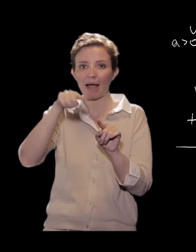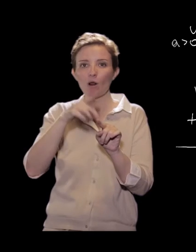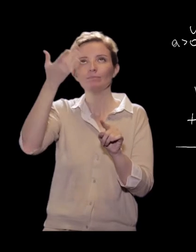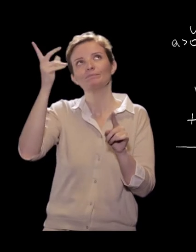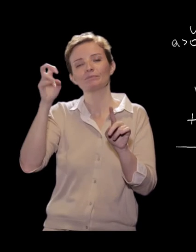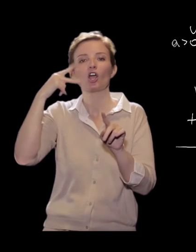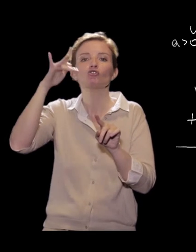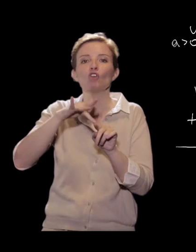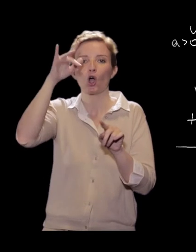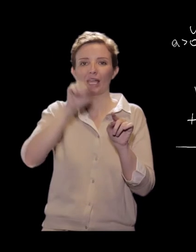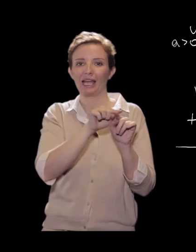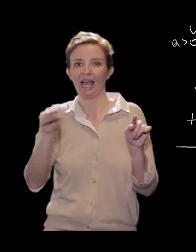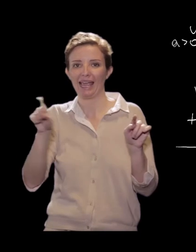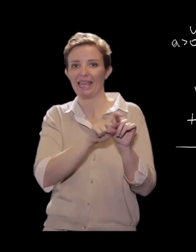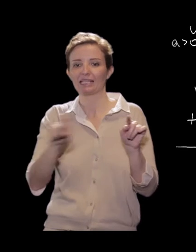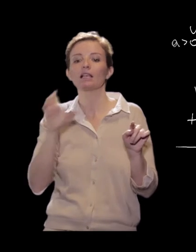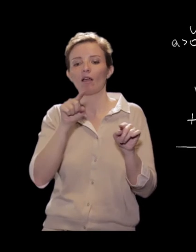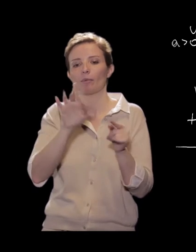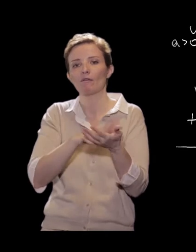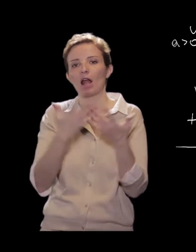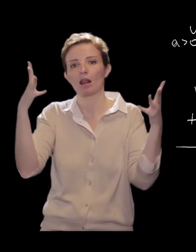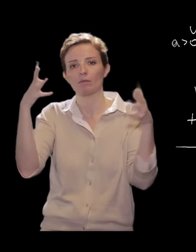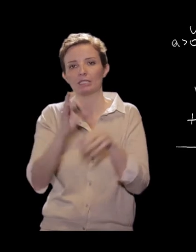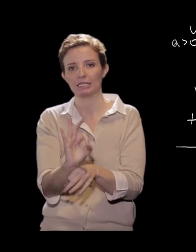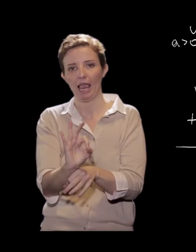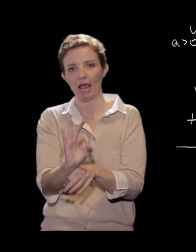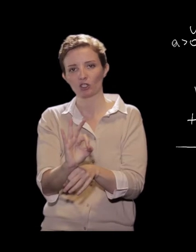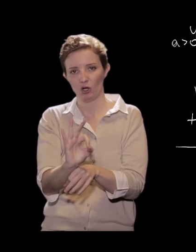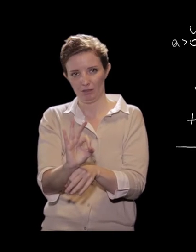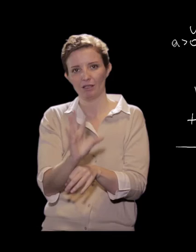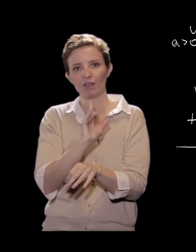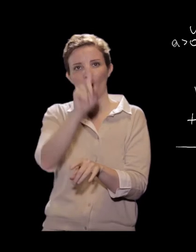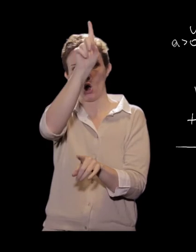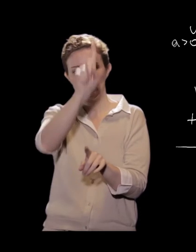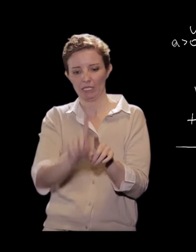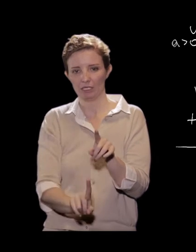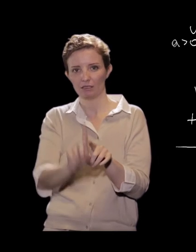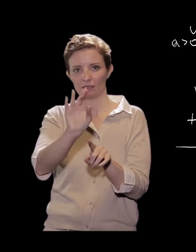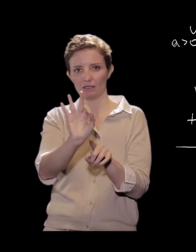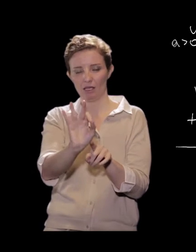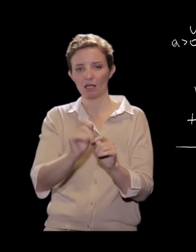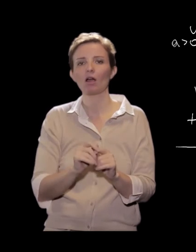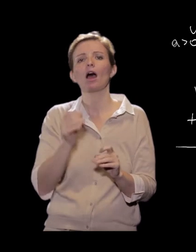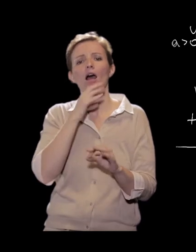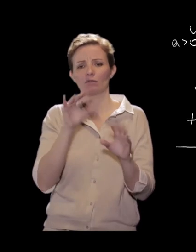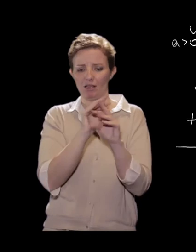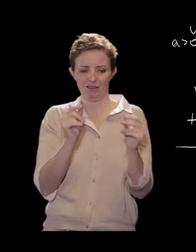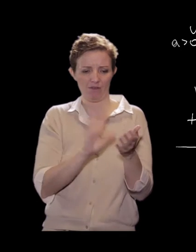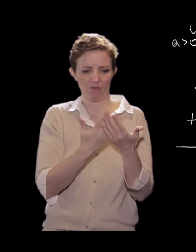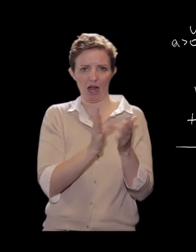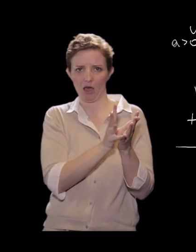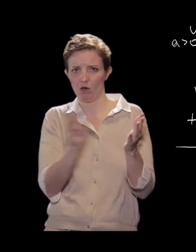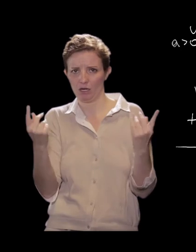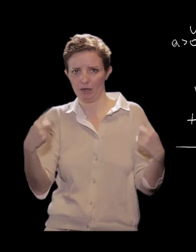l'asse delle X quindi risulta essere nulla o il valore della sua ordinata e qui evidentemente tutti questi valori